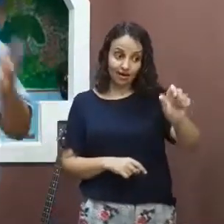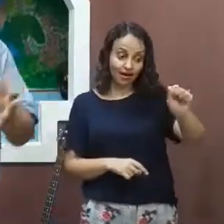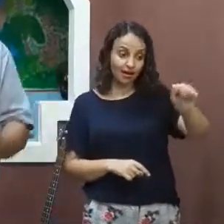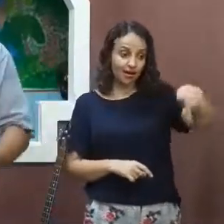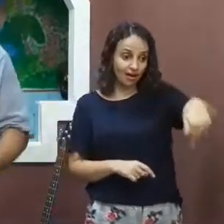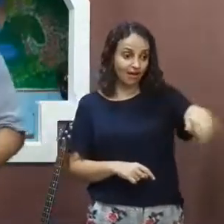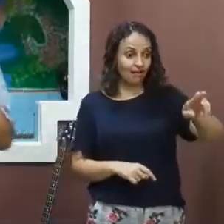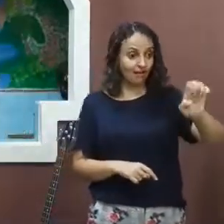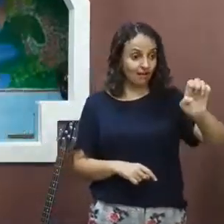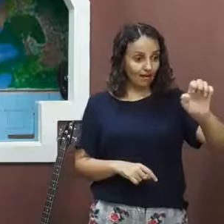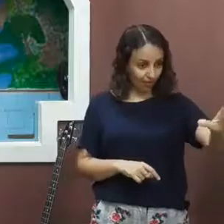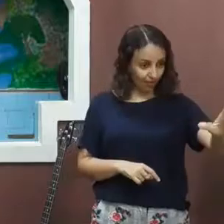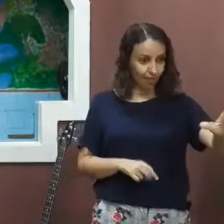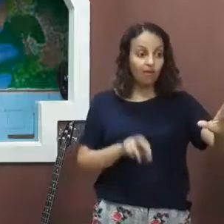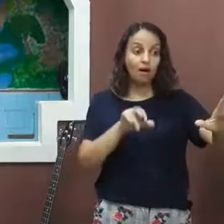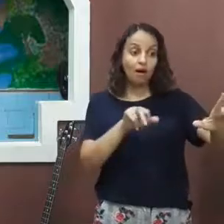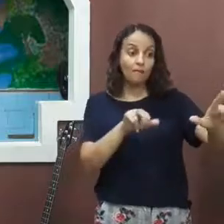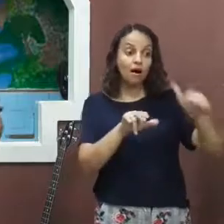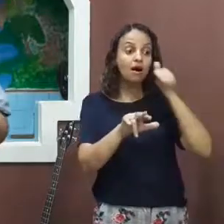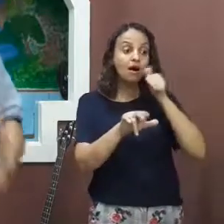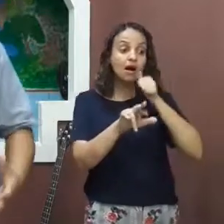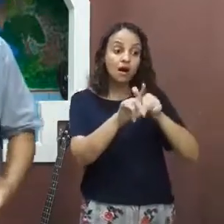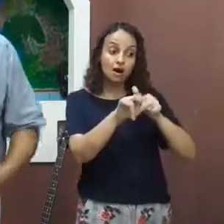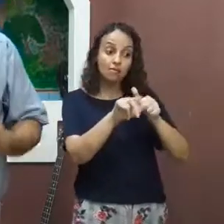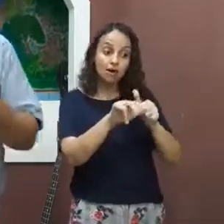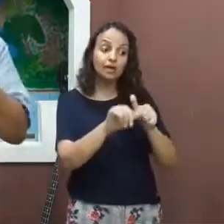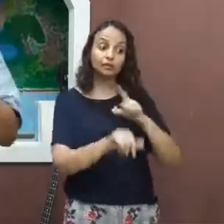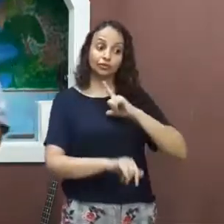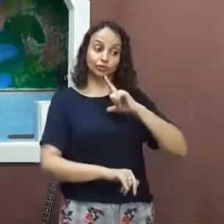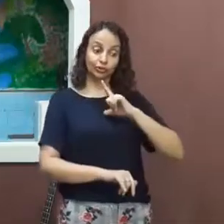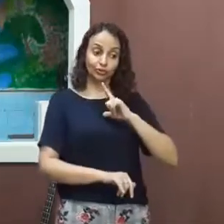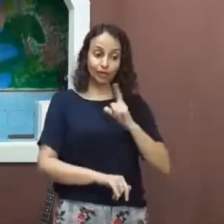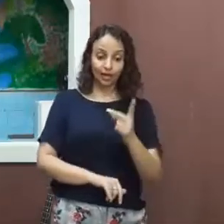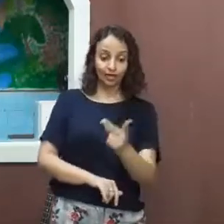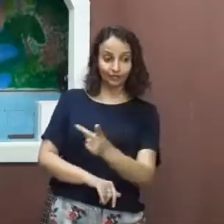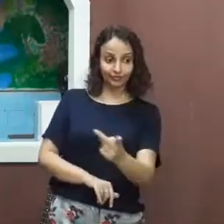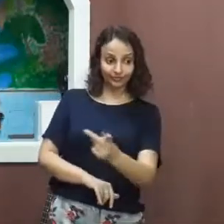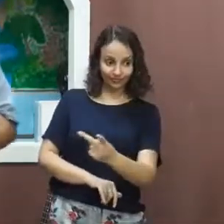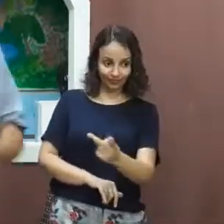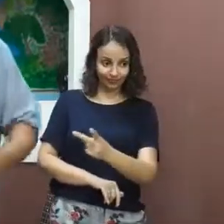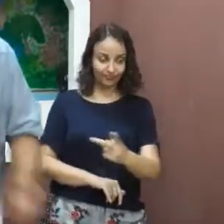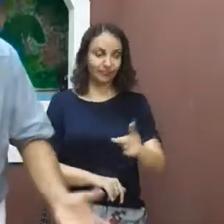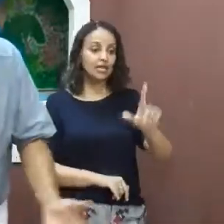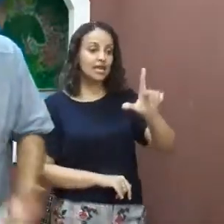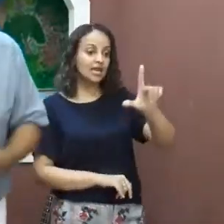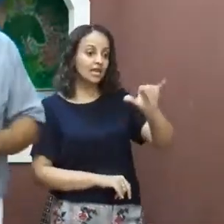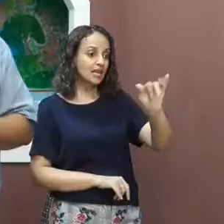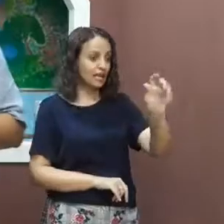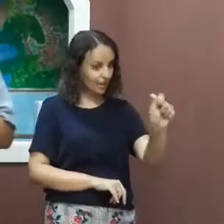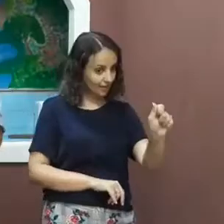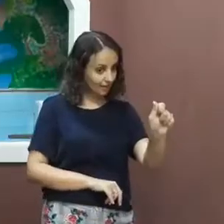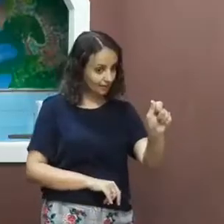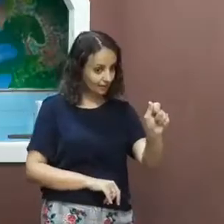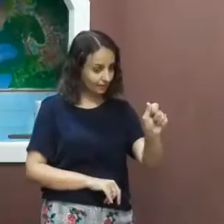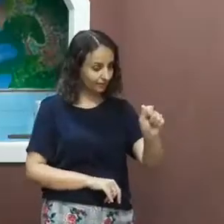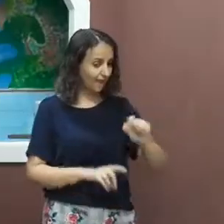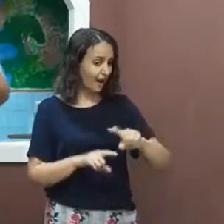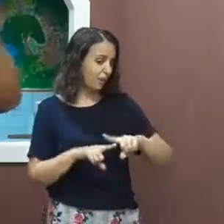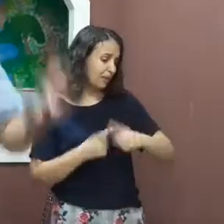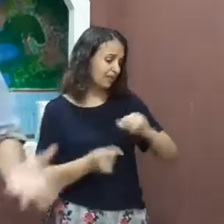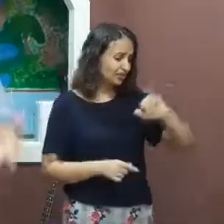a qual o coração de Jacó, o coração de Israel, não batia tão forte.